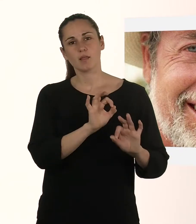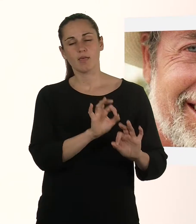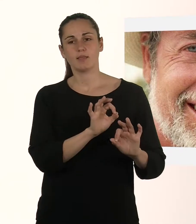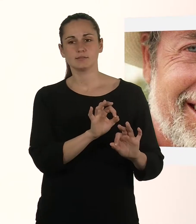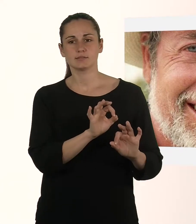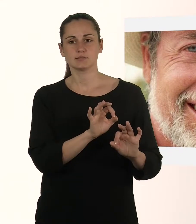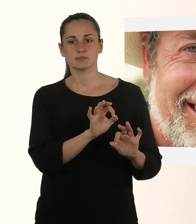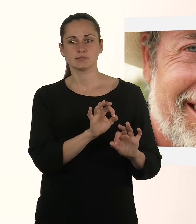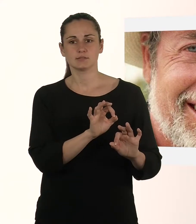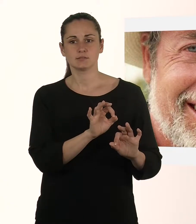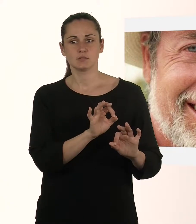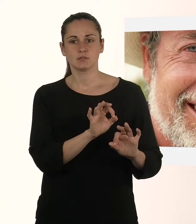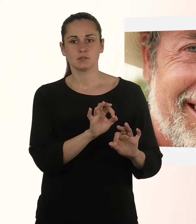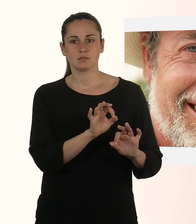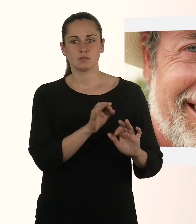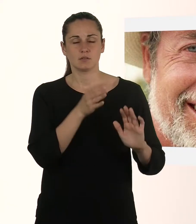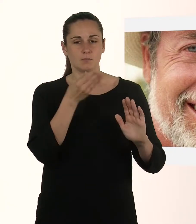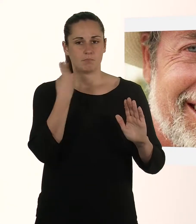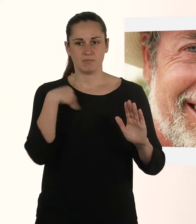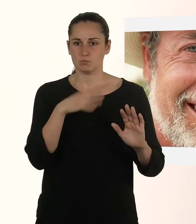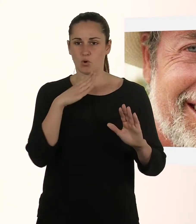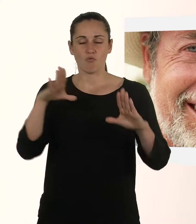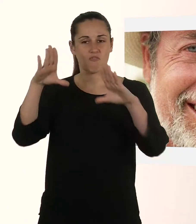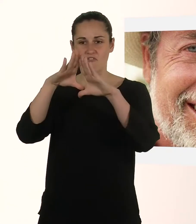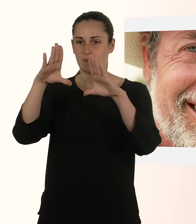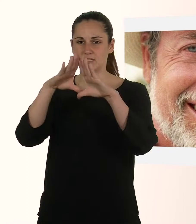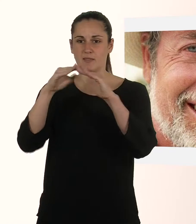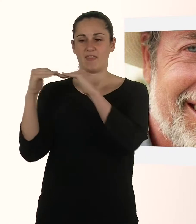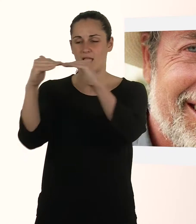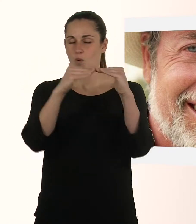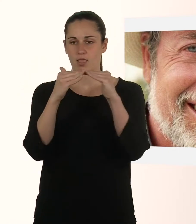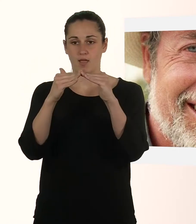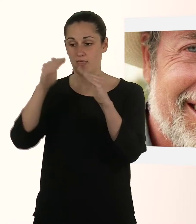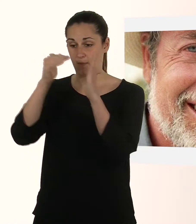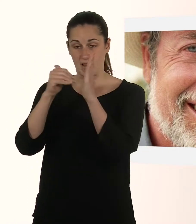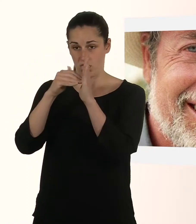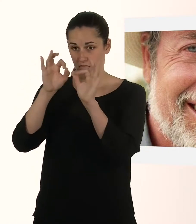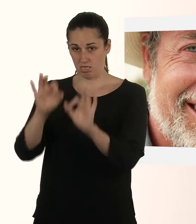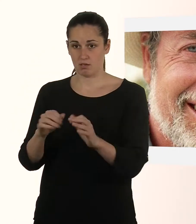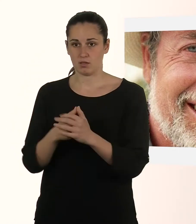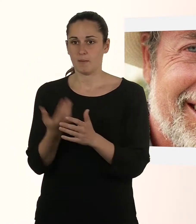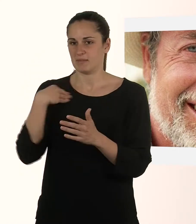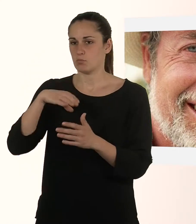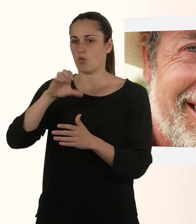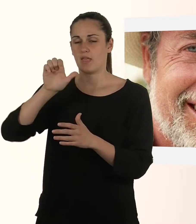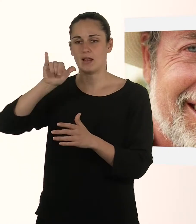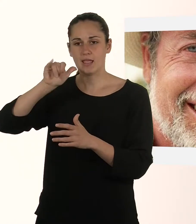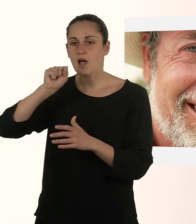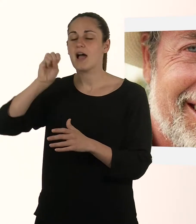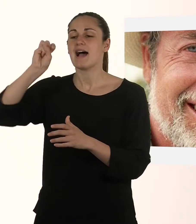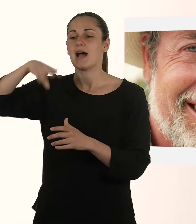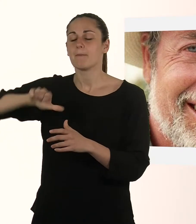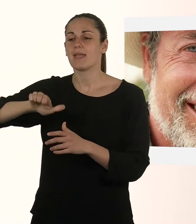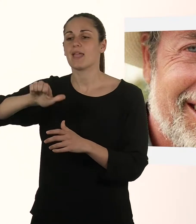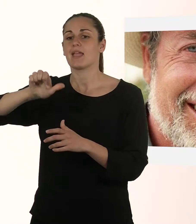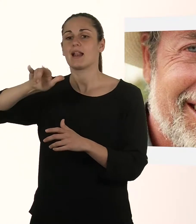dialogar fundamentalmente va a ser con todas las feministas de la igualdad valencianas y españolas de su momento. Como he dicho, con Celia Amorós, con Amelia Valcárcel, con